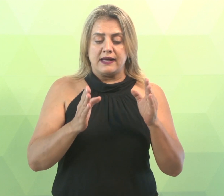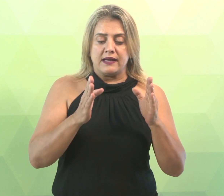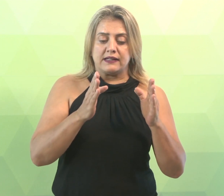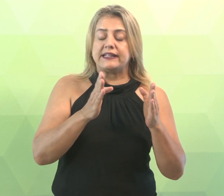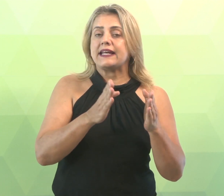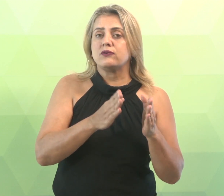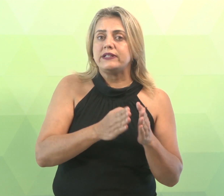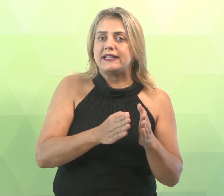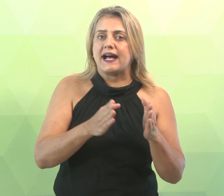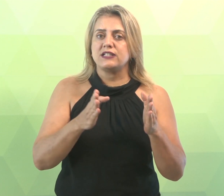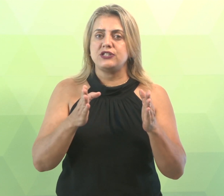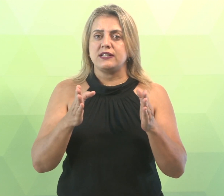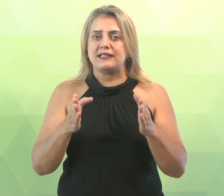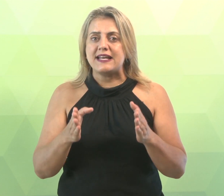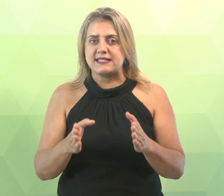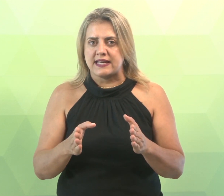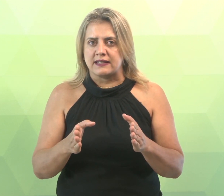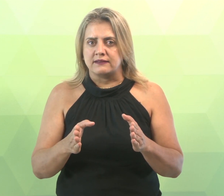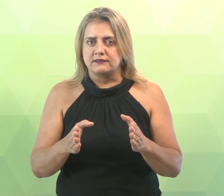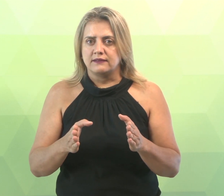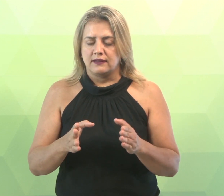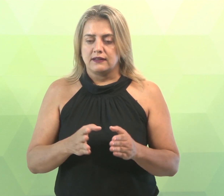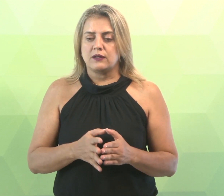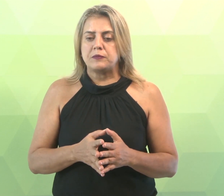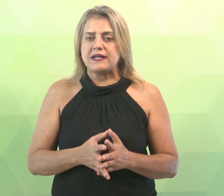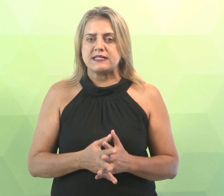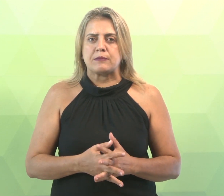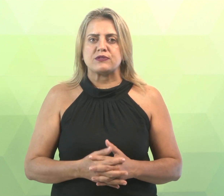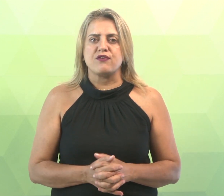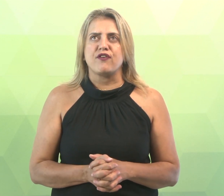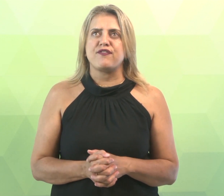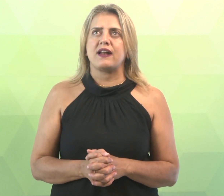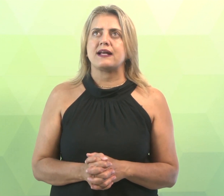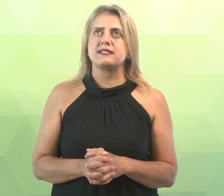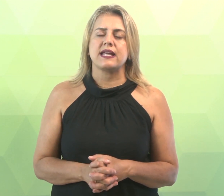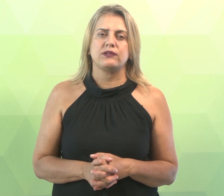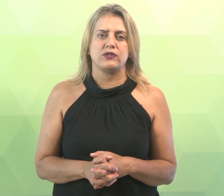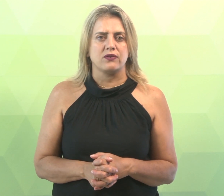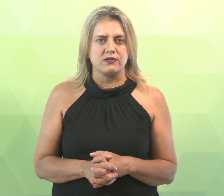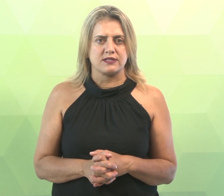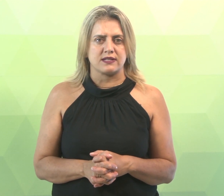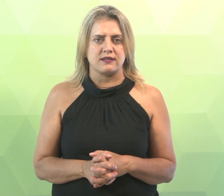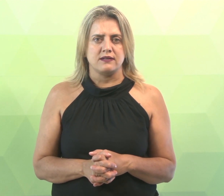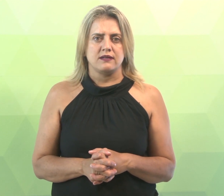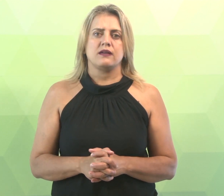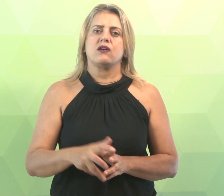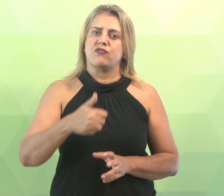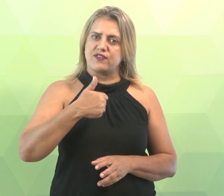que tem a unidade e dezena. Então, por exemplo, se eu for falar 111, eu vou